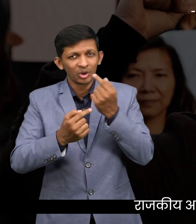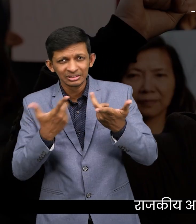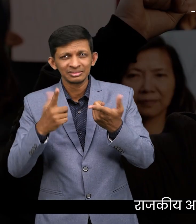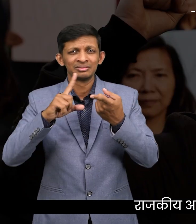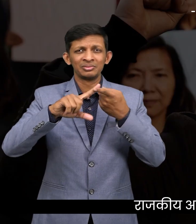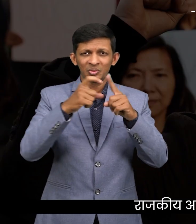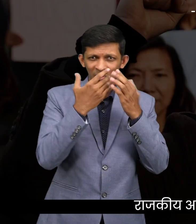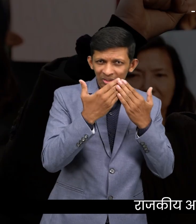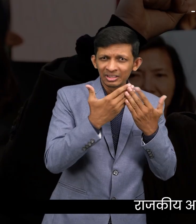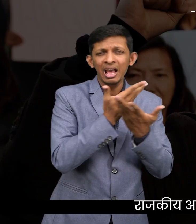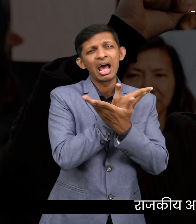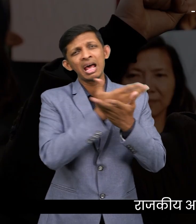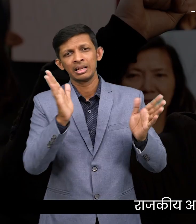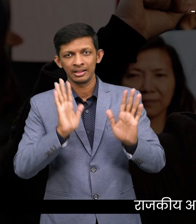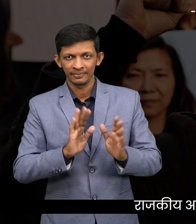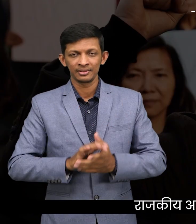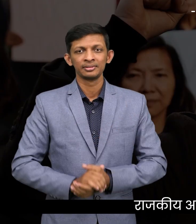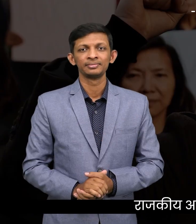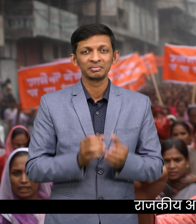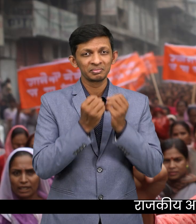राजकीय आणि आर्थिक अधिकार आहेत.